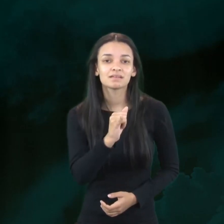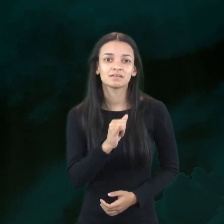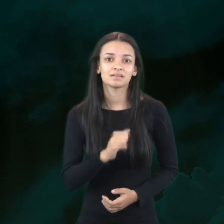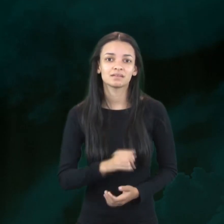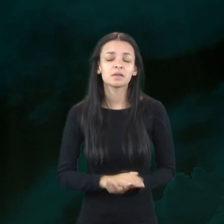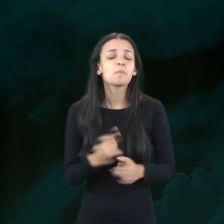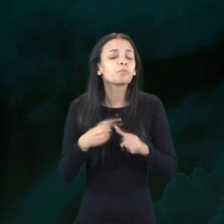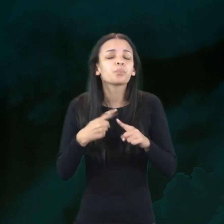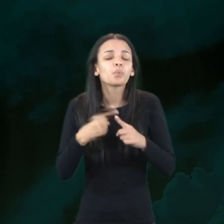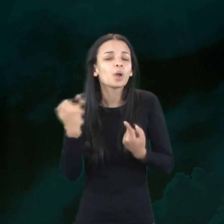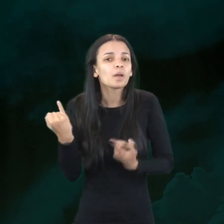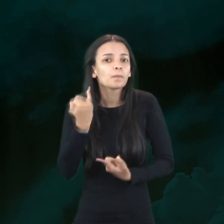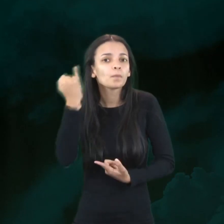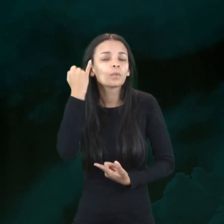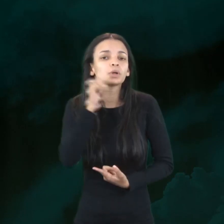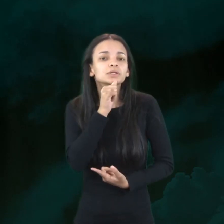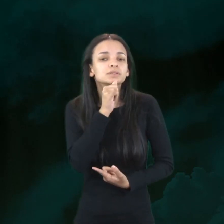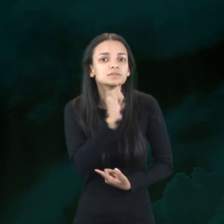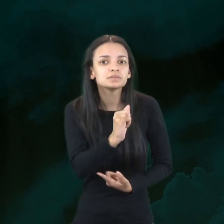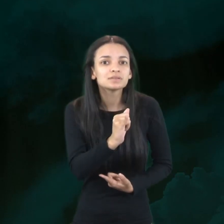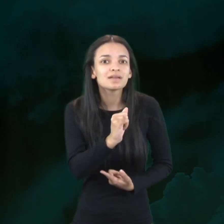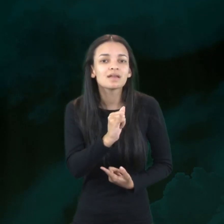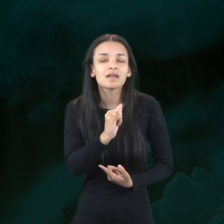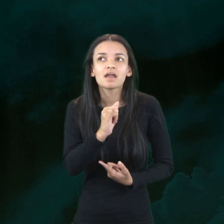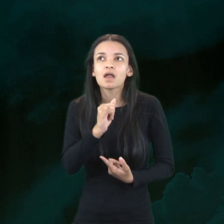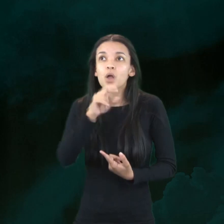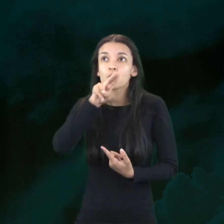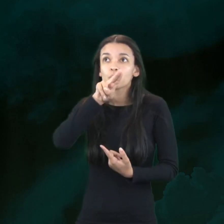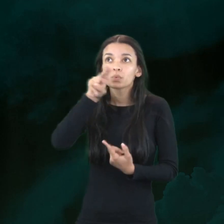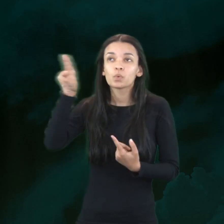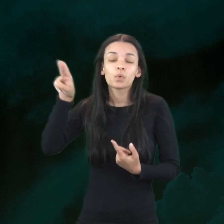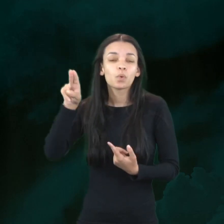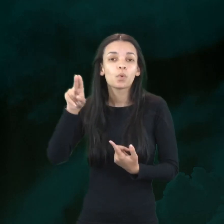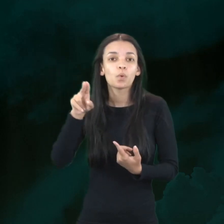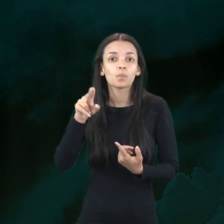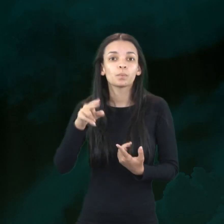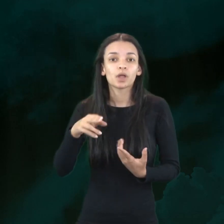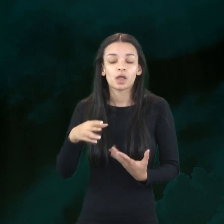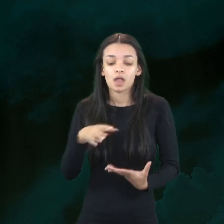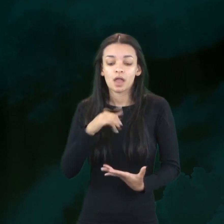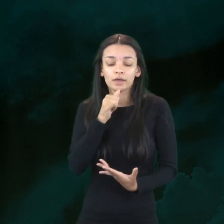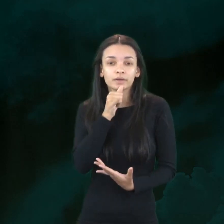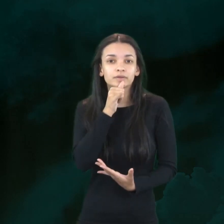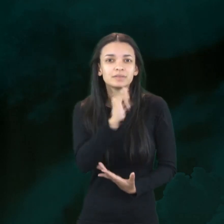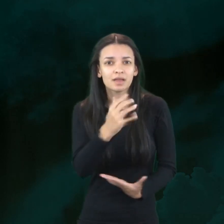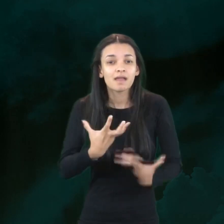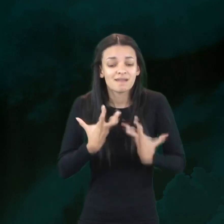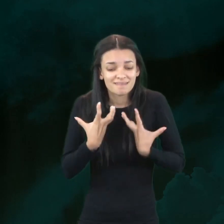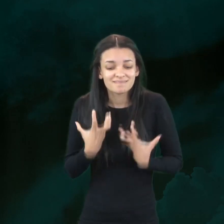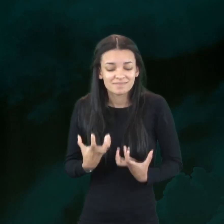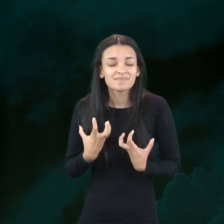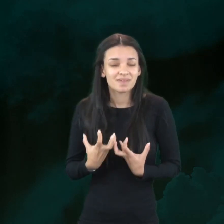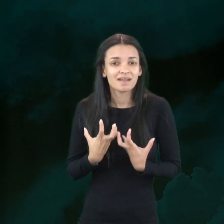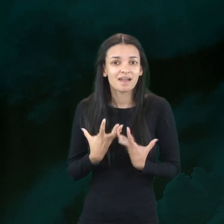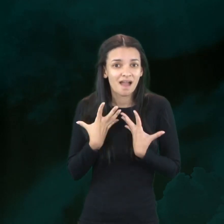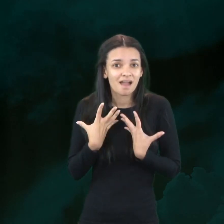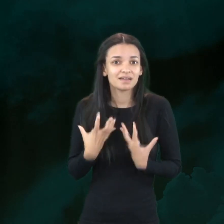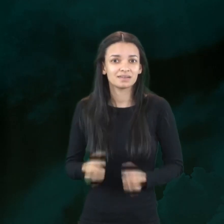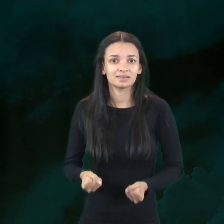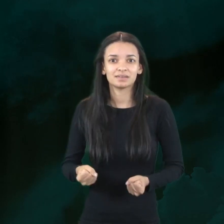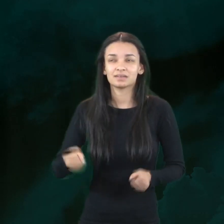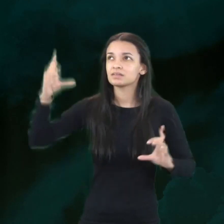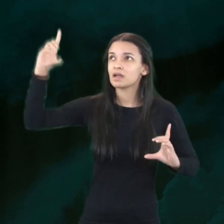com a boca? Porque você precisa declarar que você quer se reconectar com Deus. Você